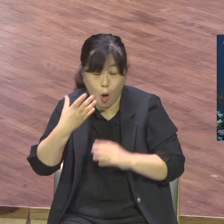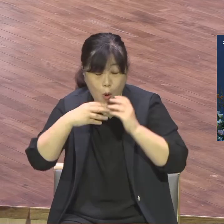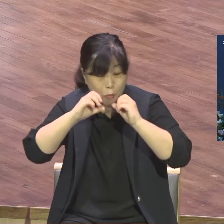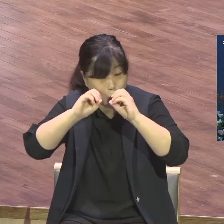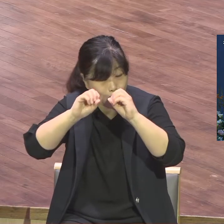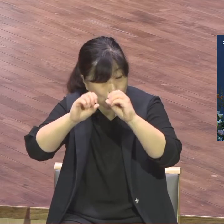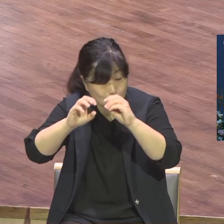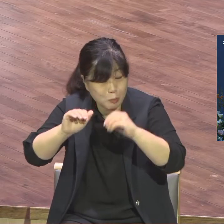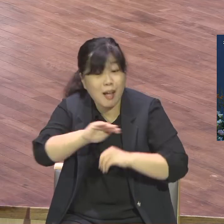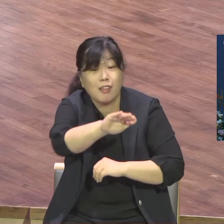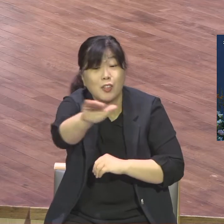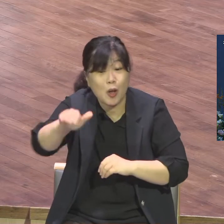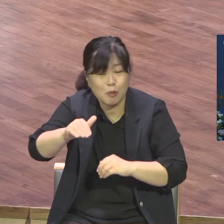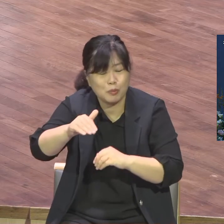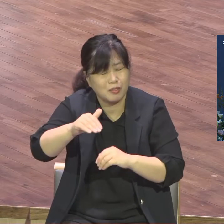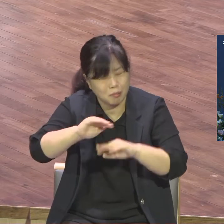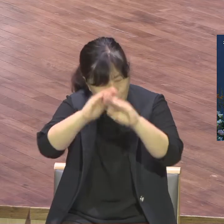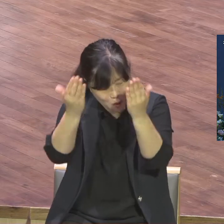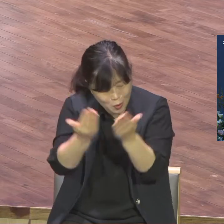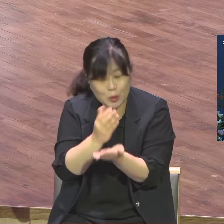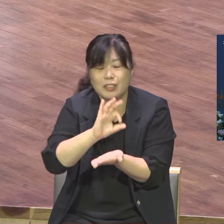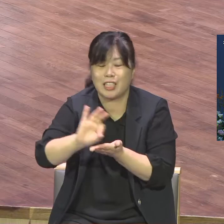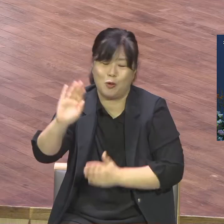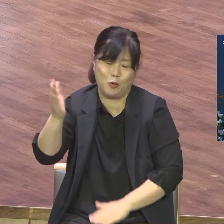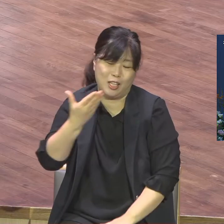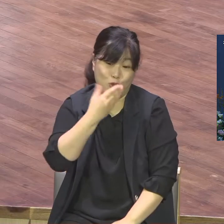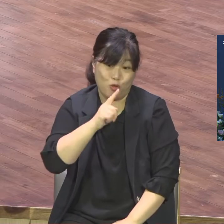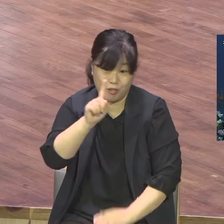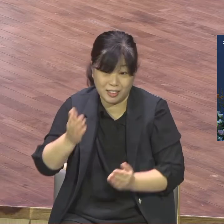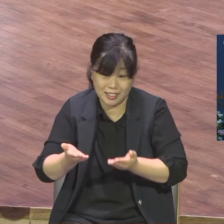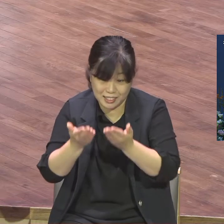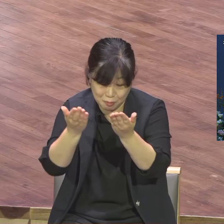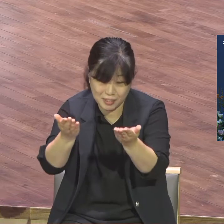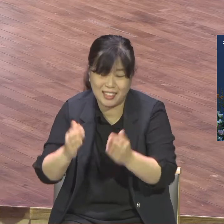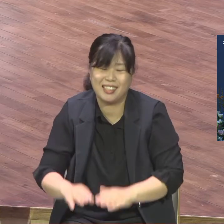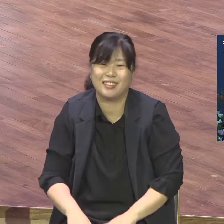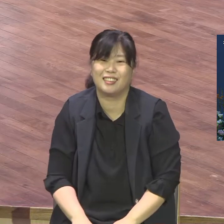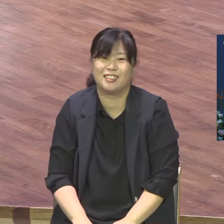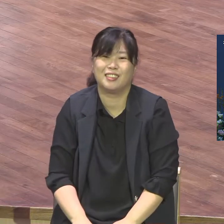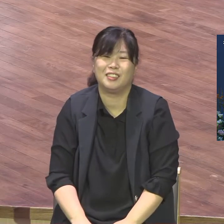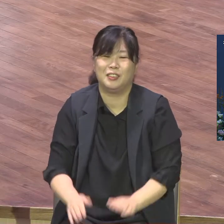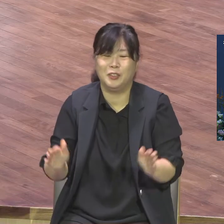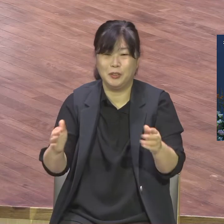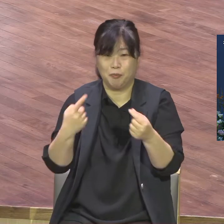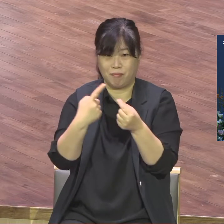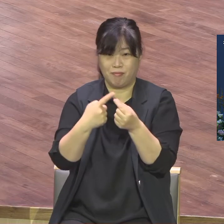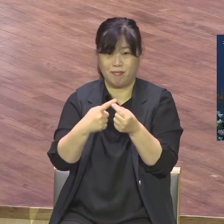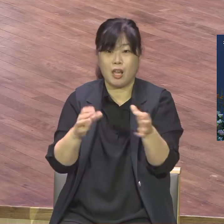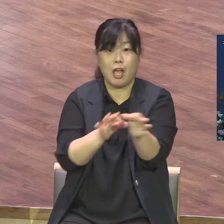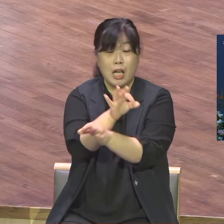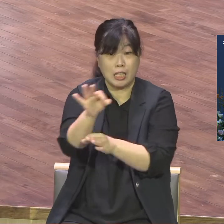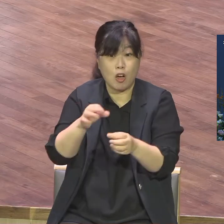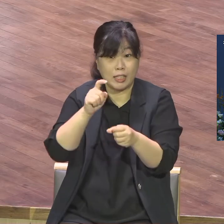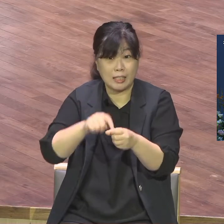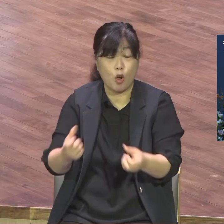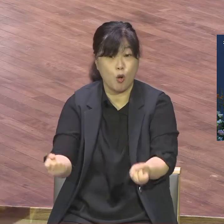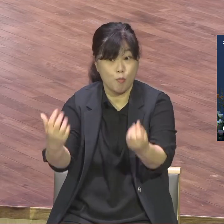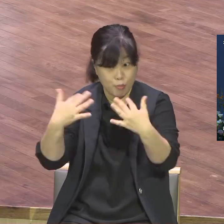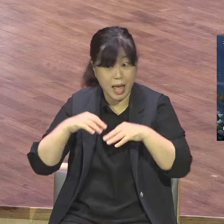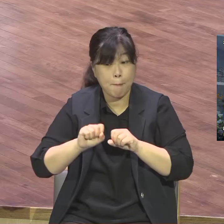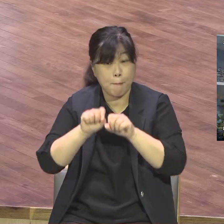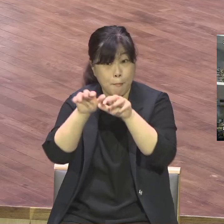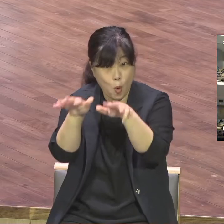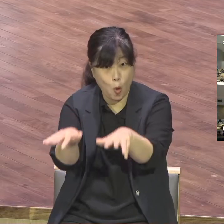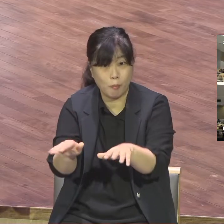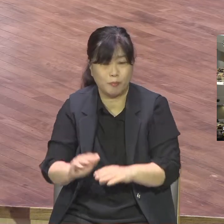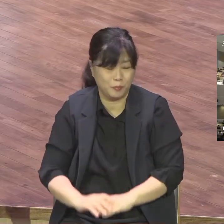다 쓰임받게 되시기를 제물로 축복합니다. 그럼 첫째로 경제적 플랫폼입니다. 1절로 2절 봅니다.